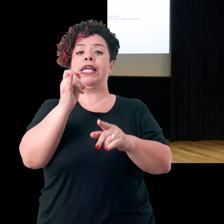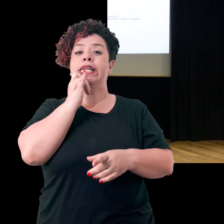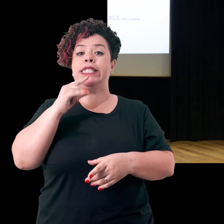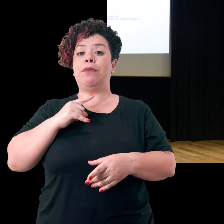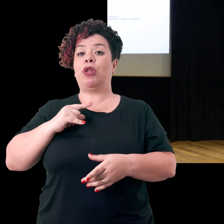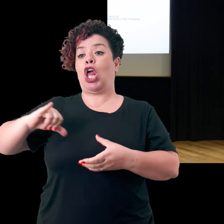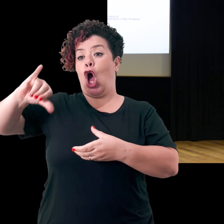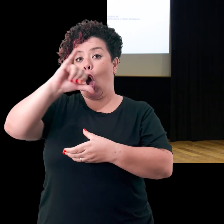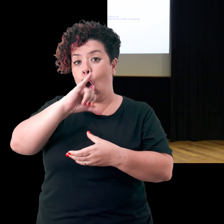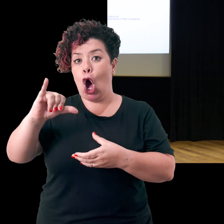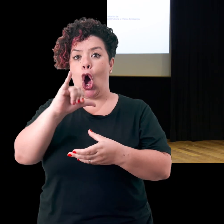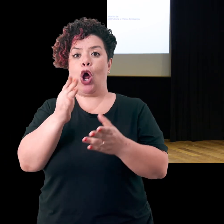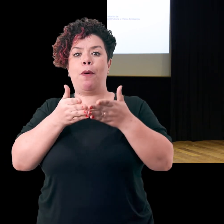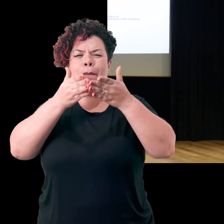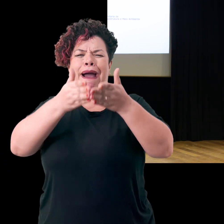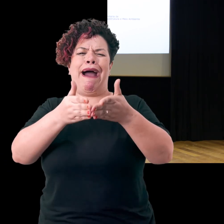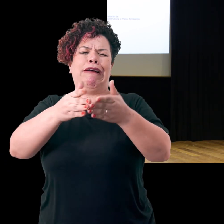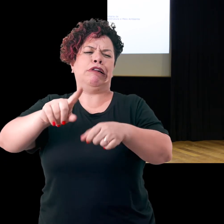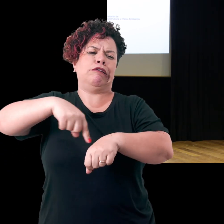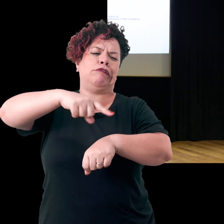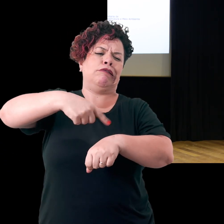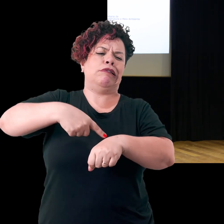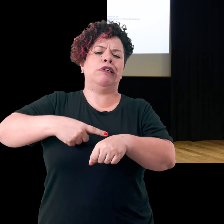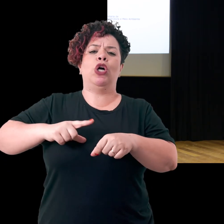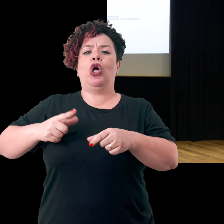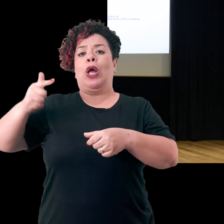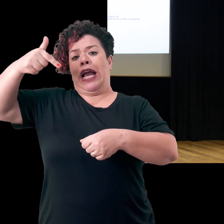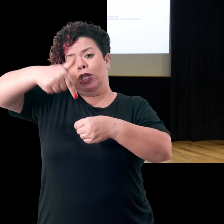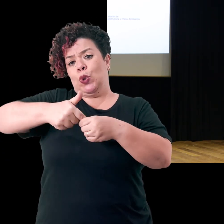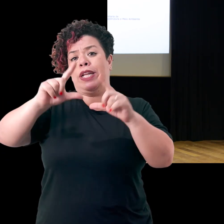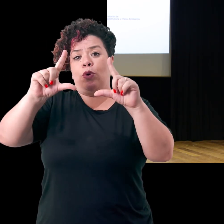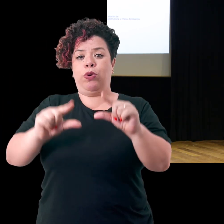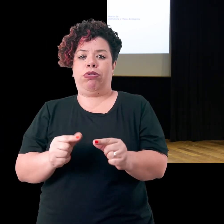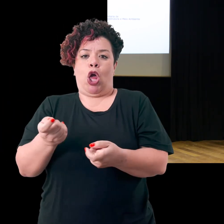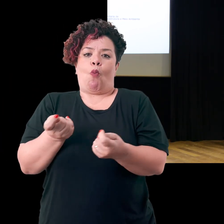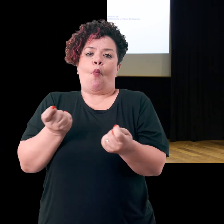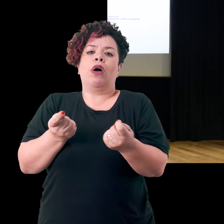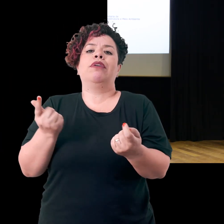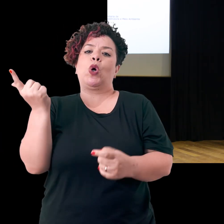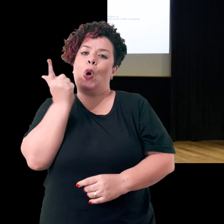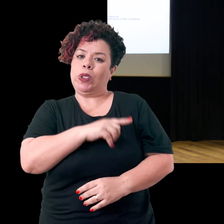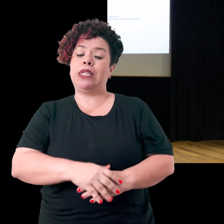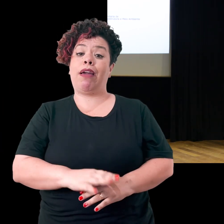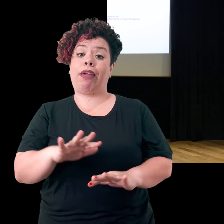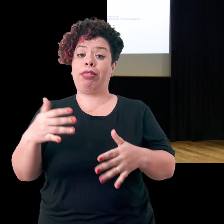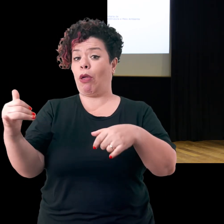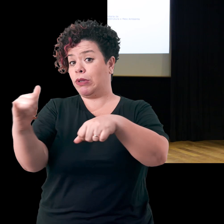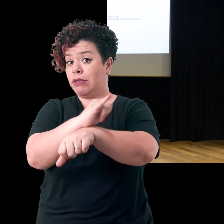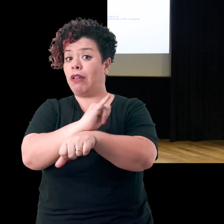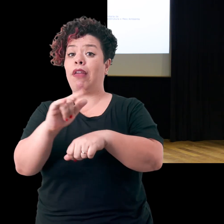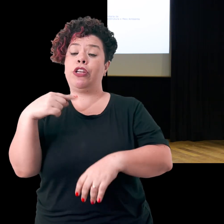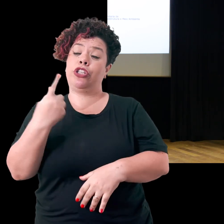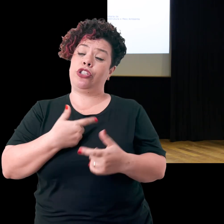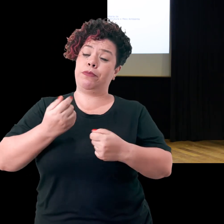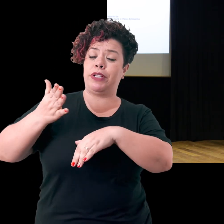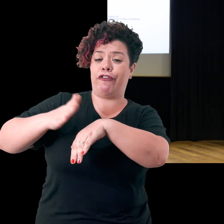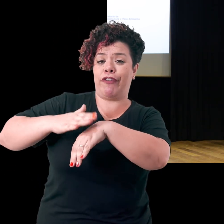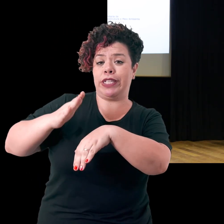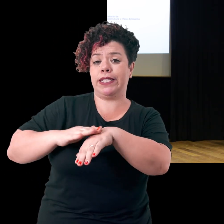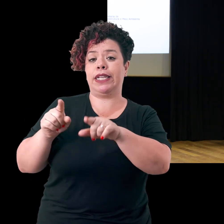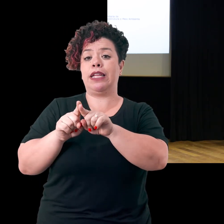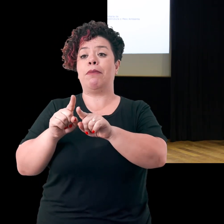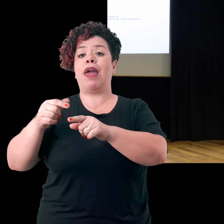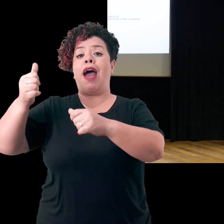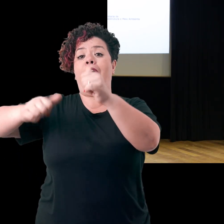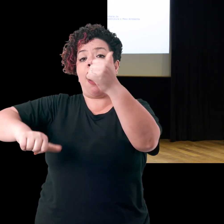óleo e tempo de barco, ou gasolina, né? Enfim, né? São mecanismos aí que a gente precisa desenvolver. Avaliar